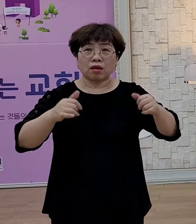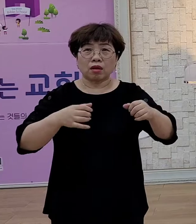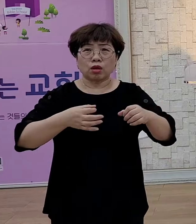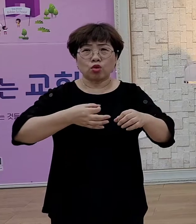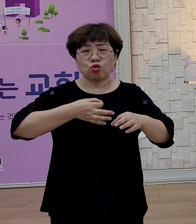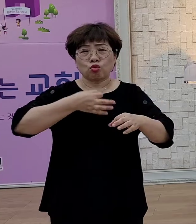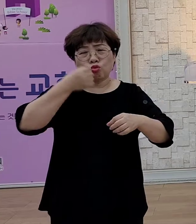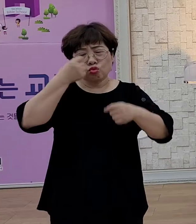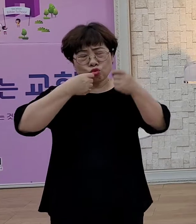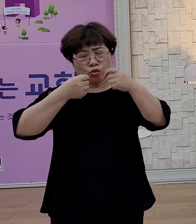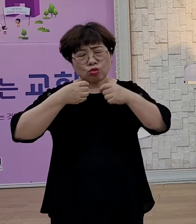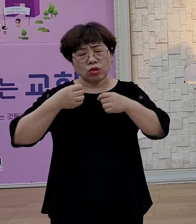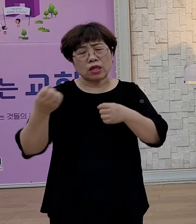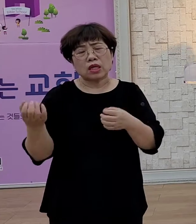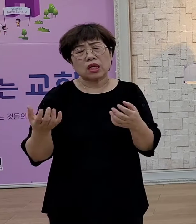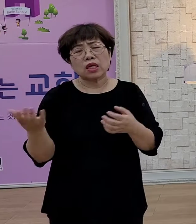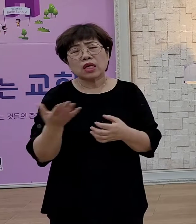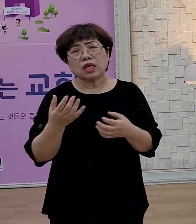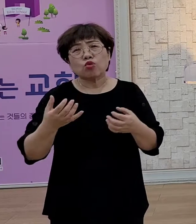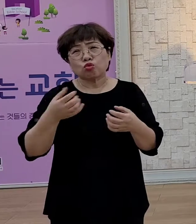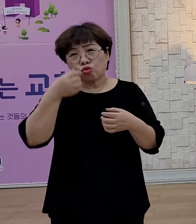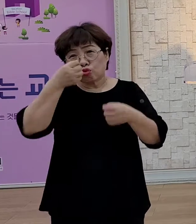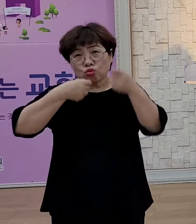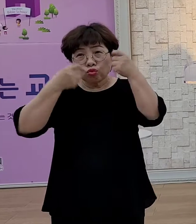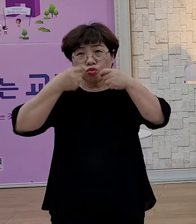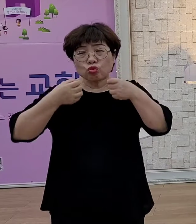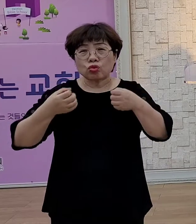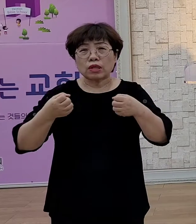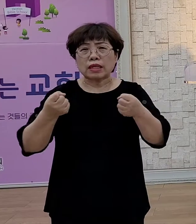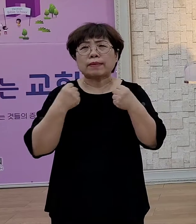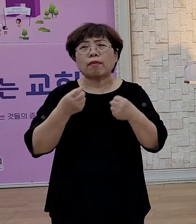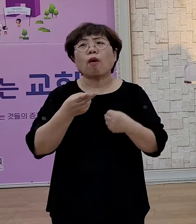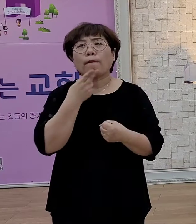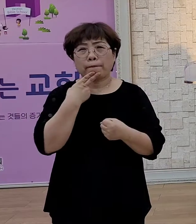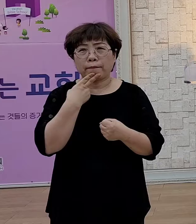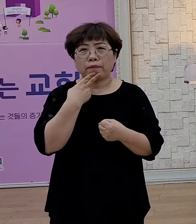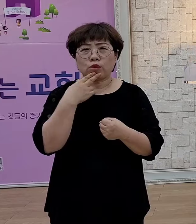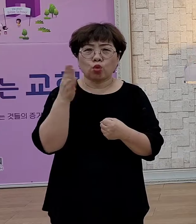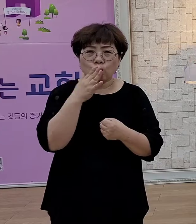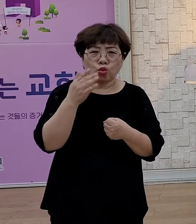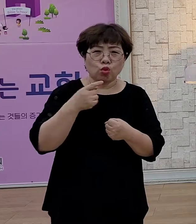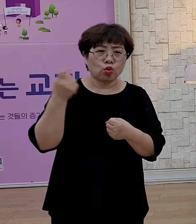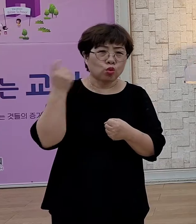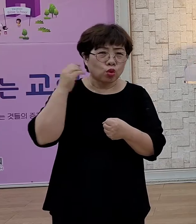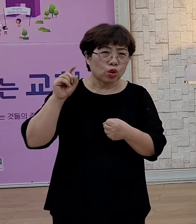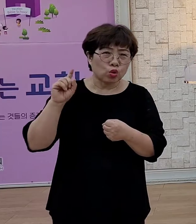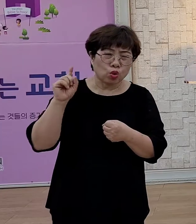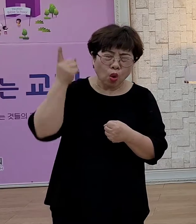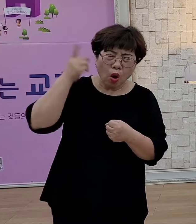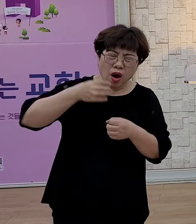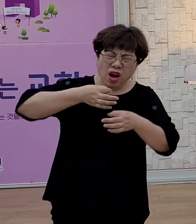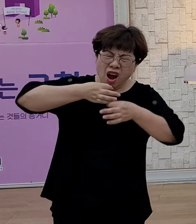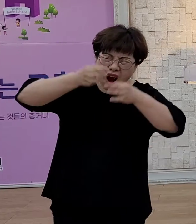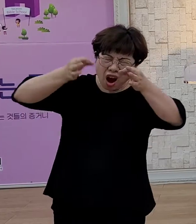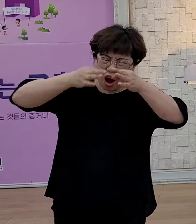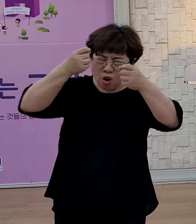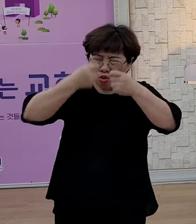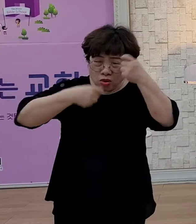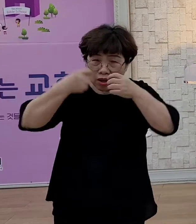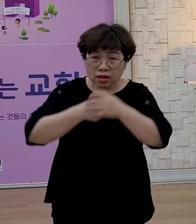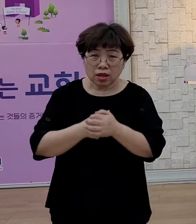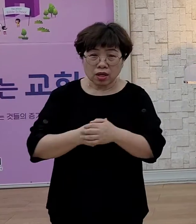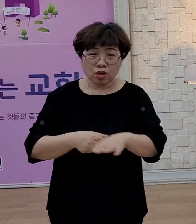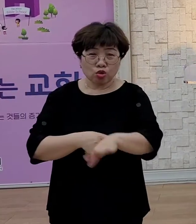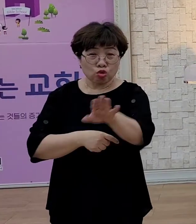높여 울었더라. 여러분, 이게 다윗의 인생이었어요. 우리가 알고 있는 다윗은 승승장구하고 잘 나가고